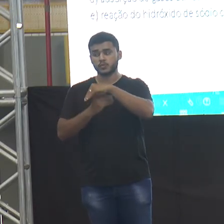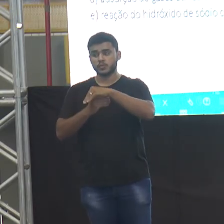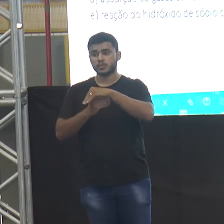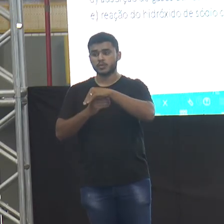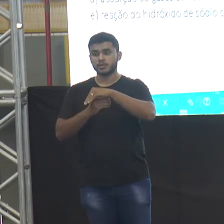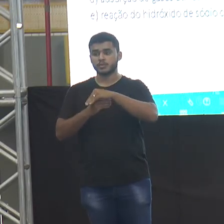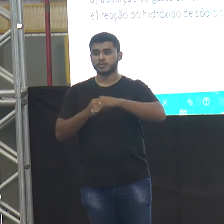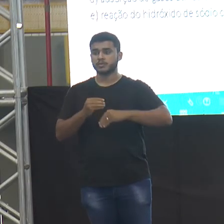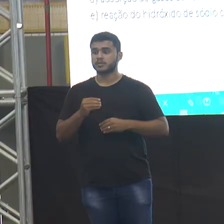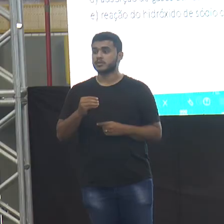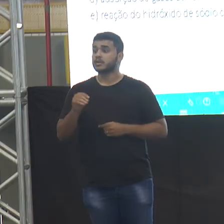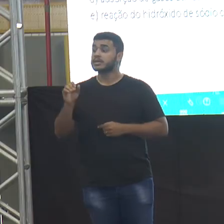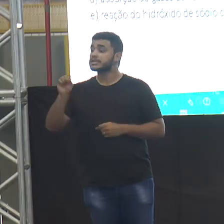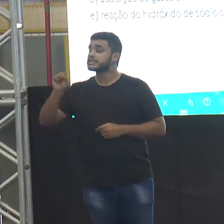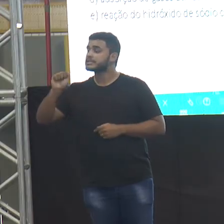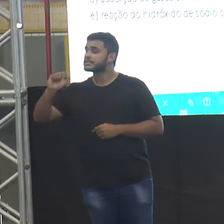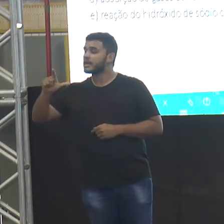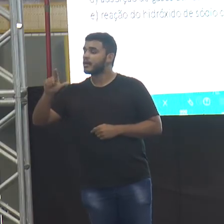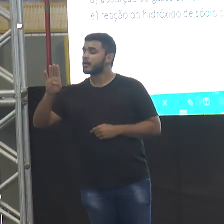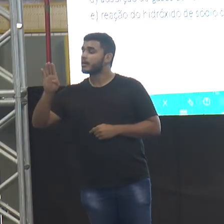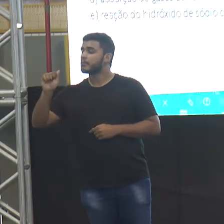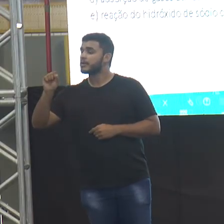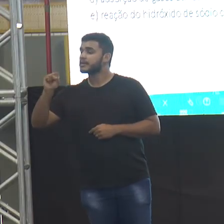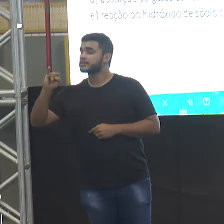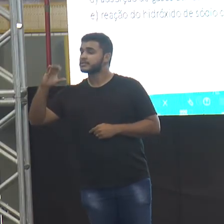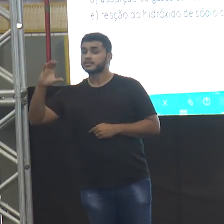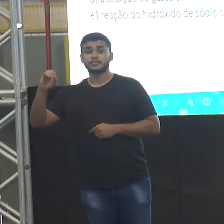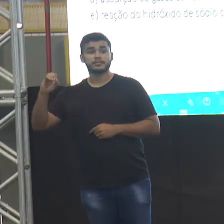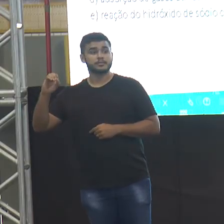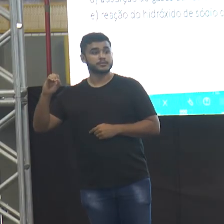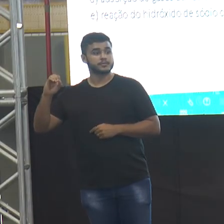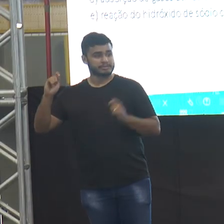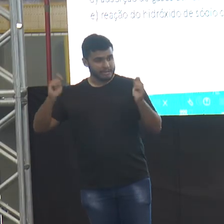caráter básico? Falso ou verdadeiro?